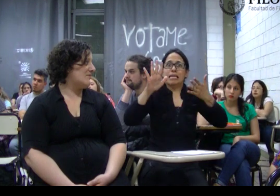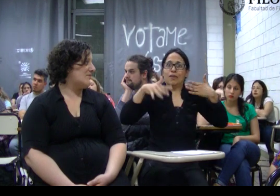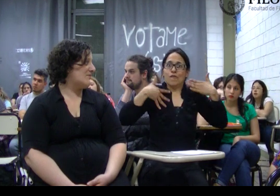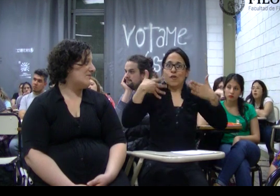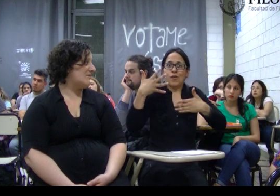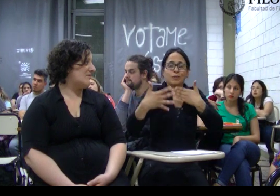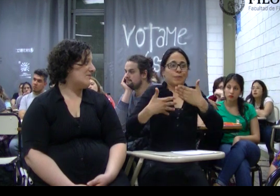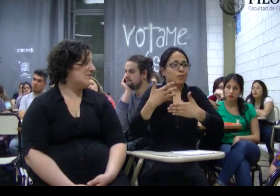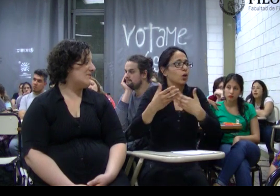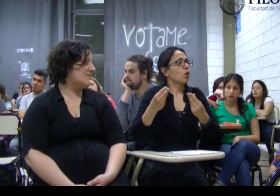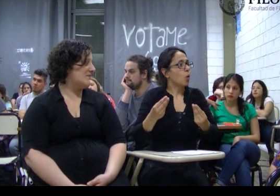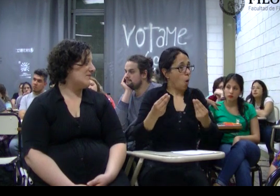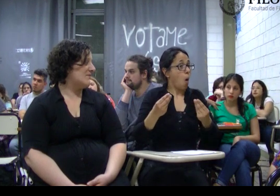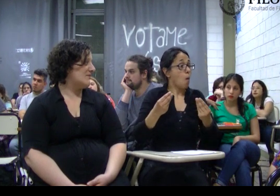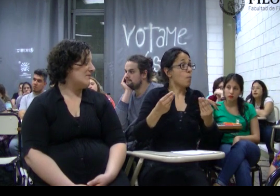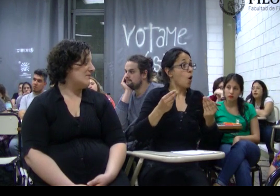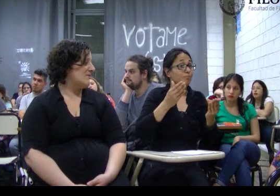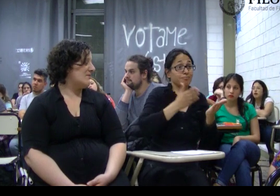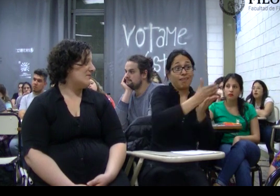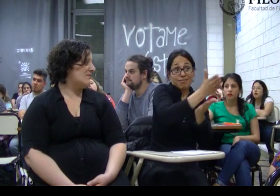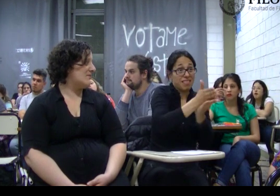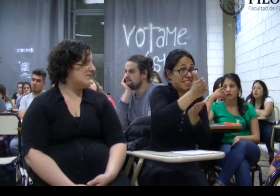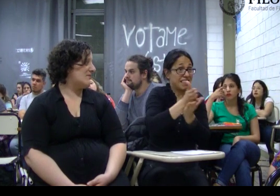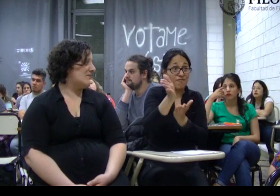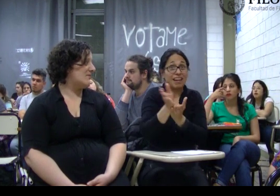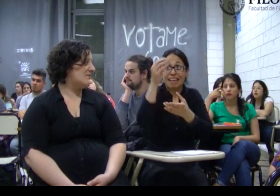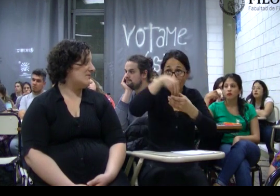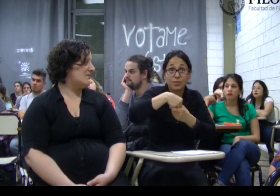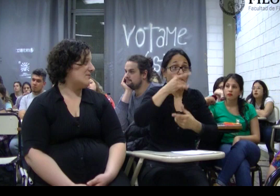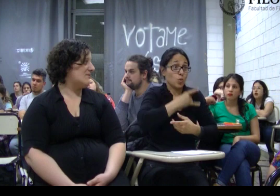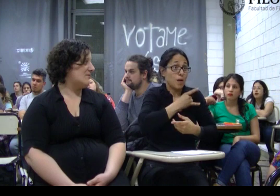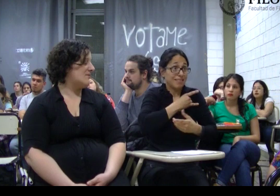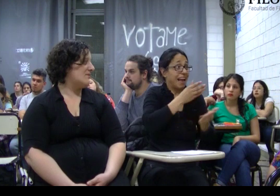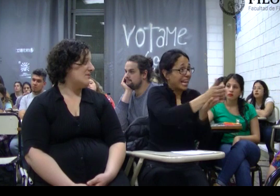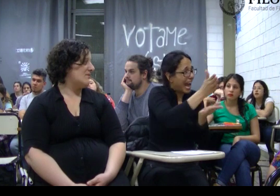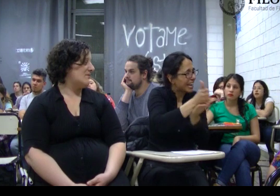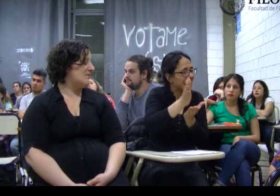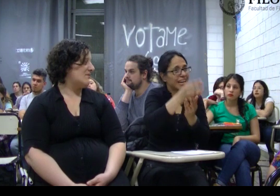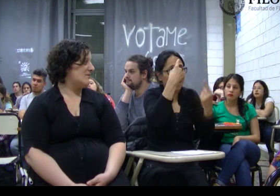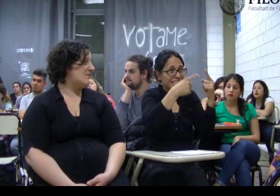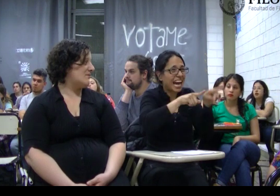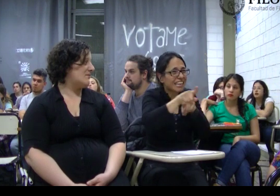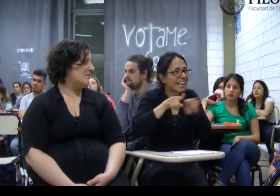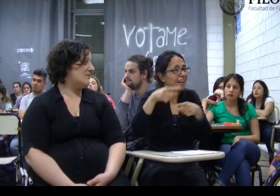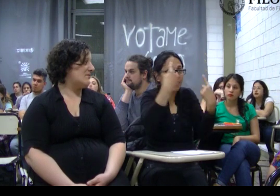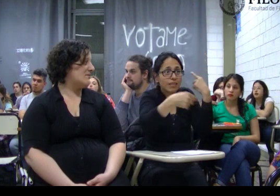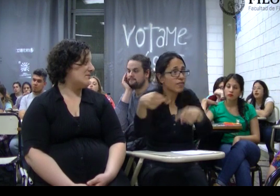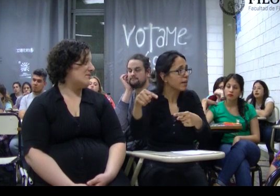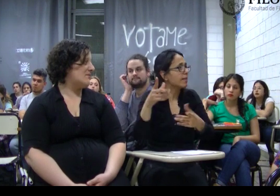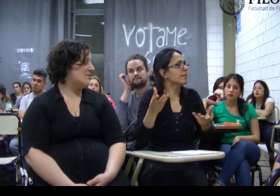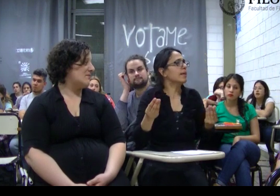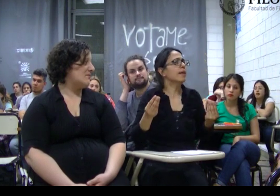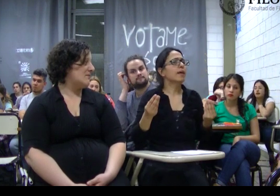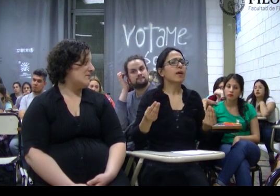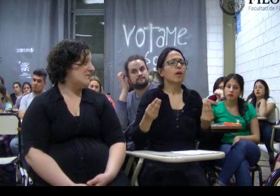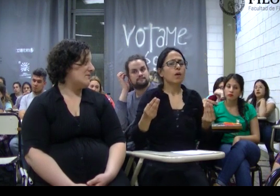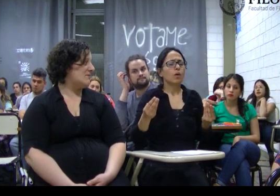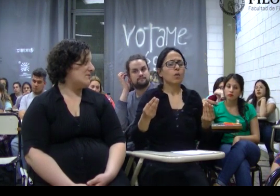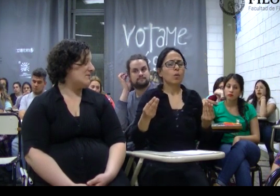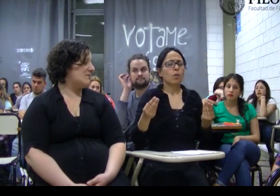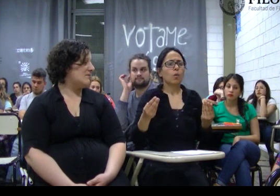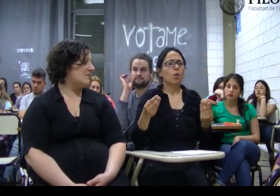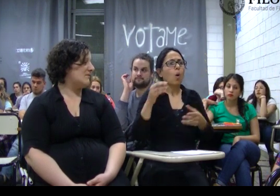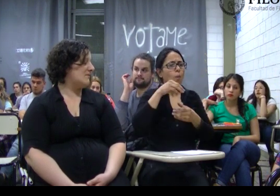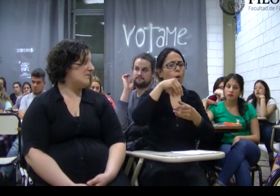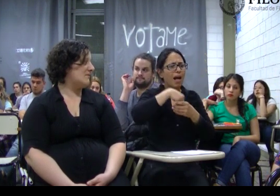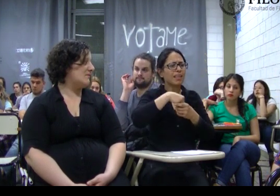diferentes disciplinas, en diferentes carreras de esta facultad y de otras, es posible pensar la perspectiva